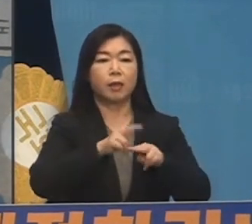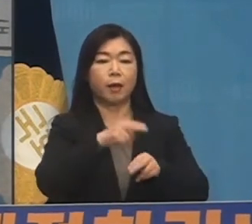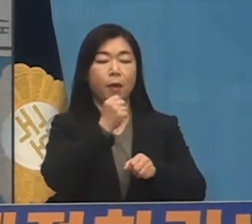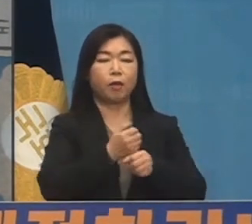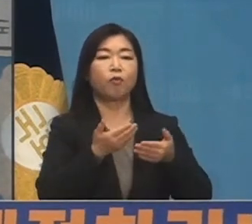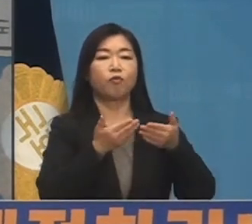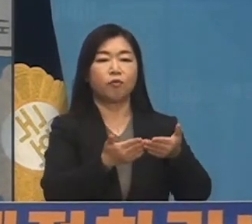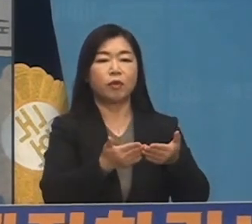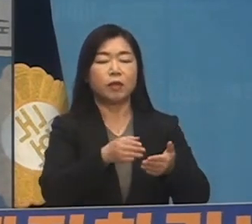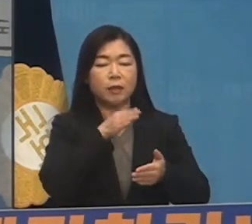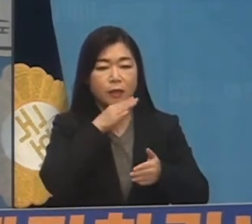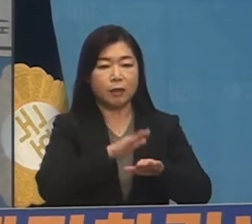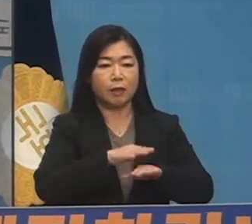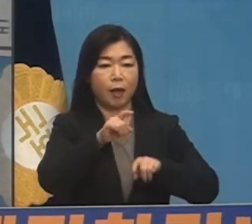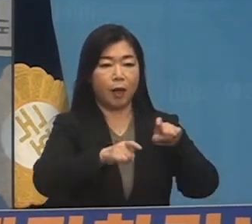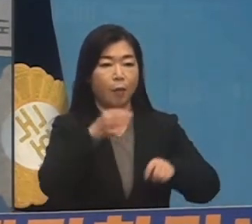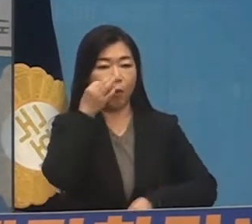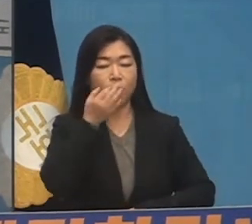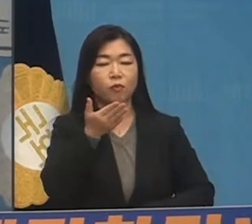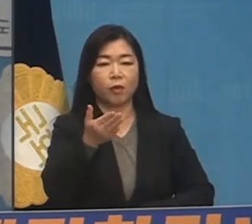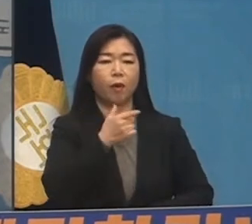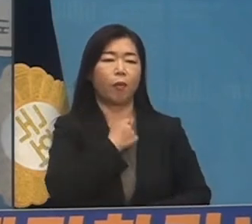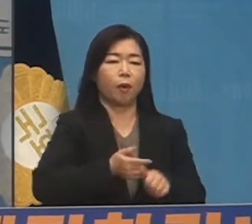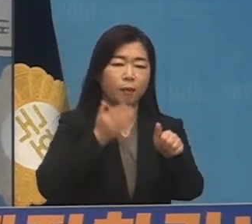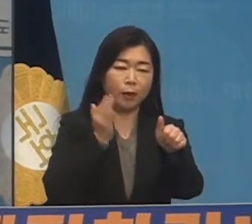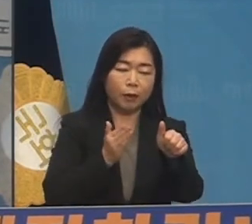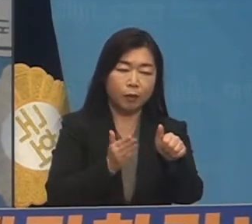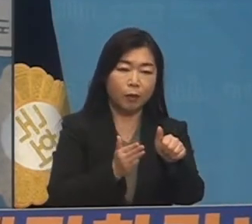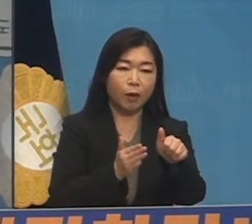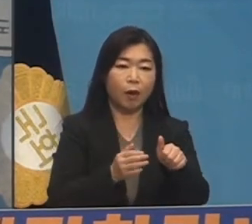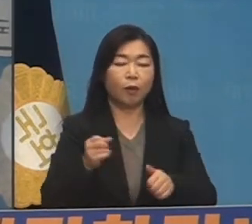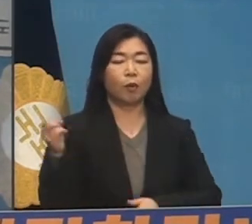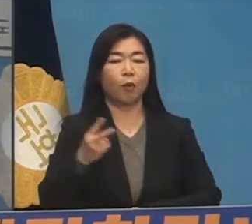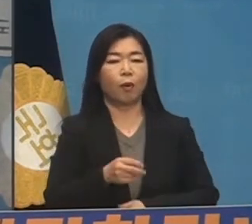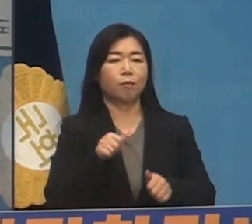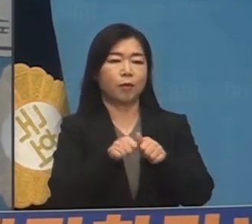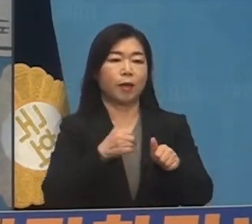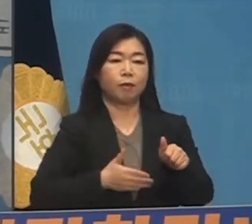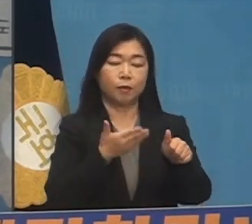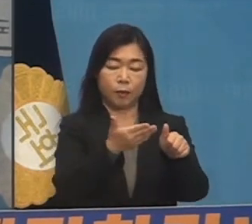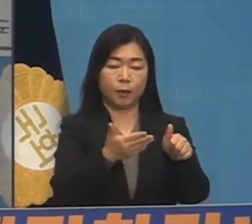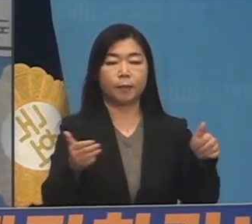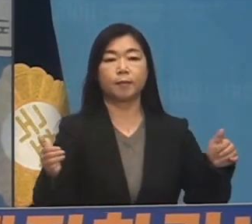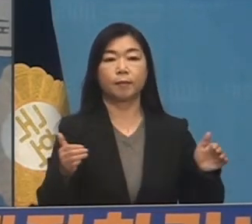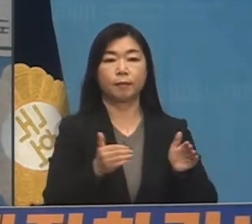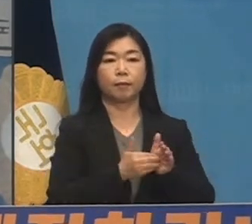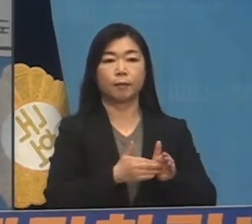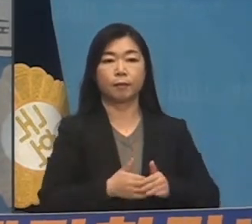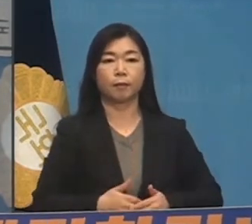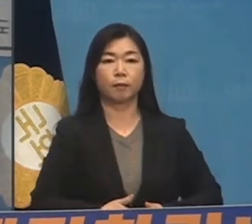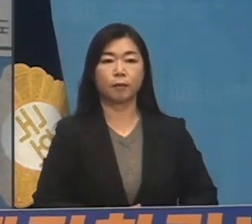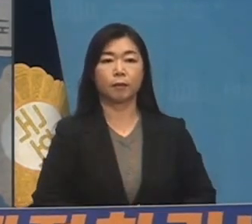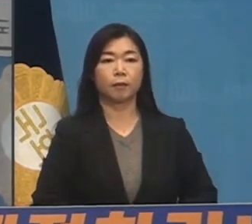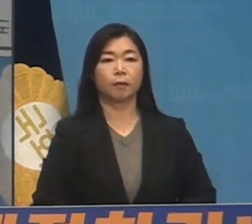의지를 실질적으로 보여주시기를 호소하고 또 동시에 경고합니다. 고맙습니다.